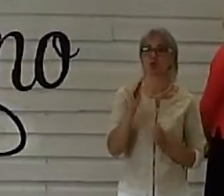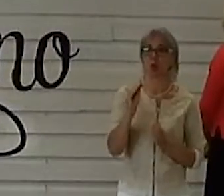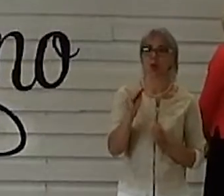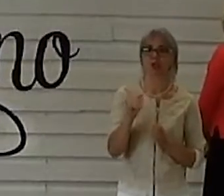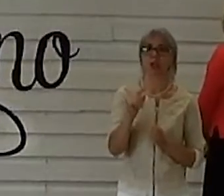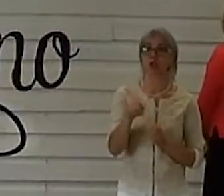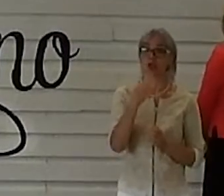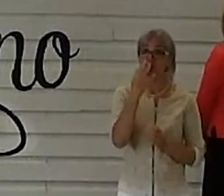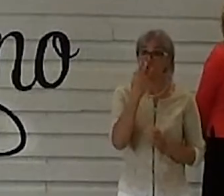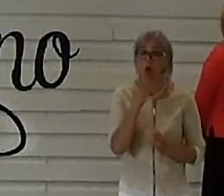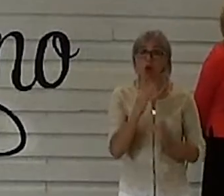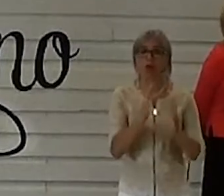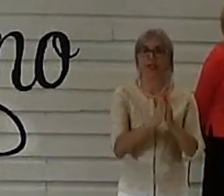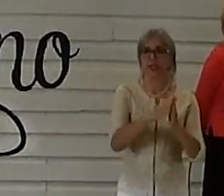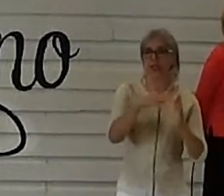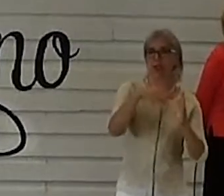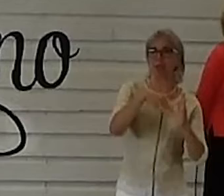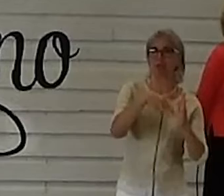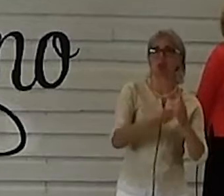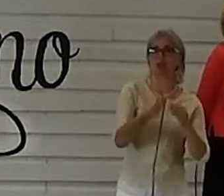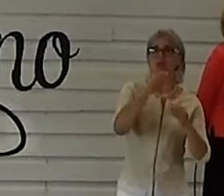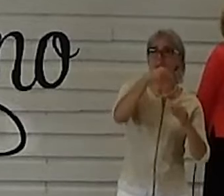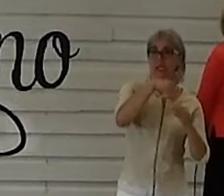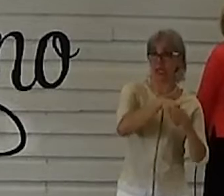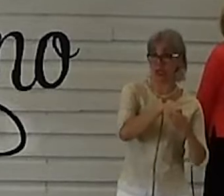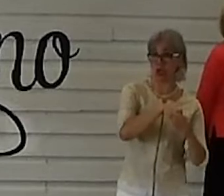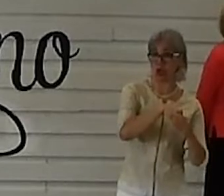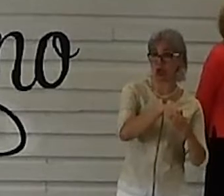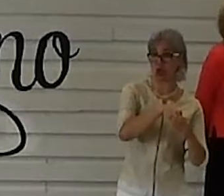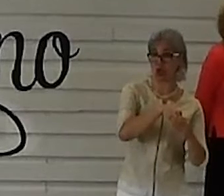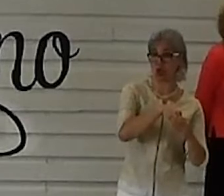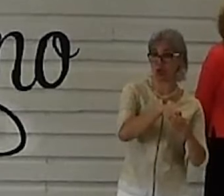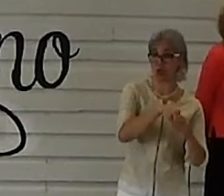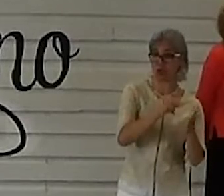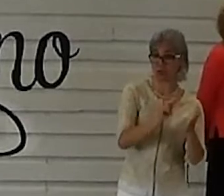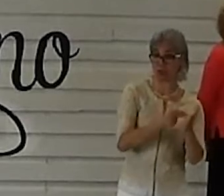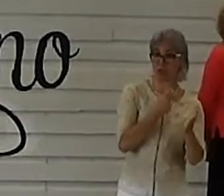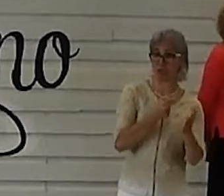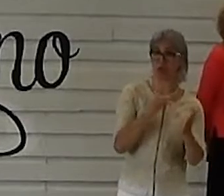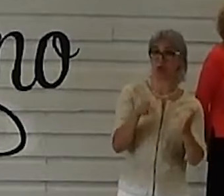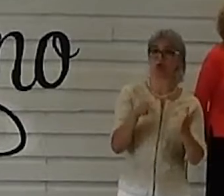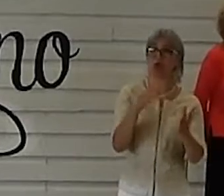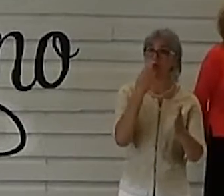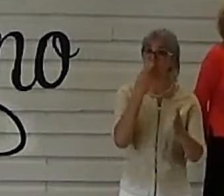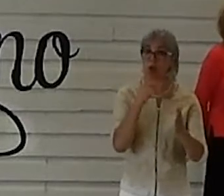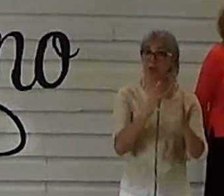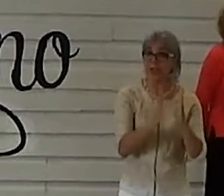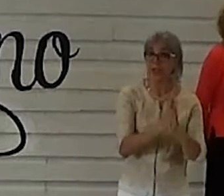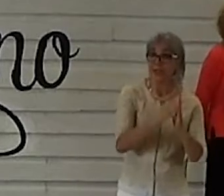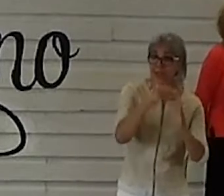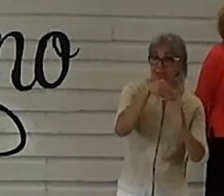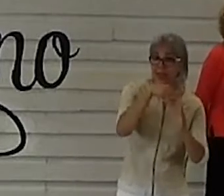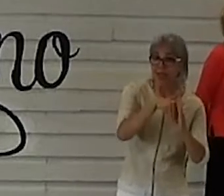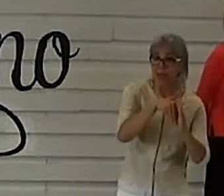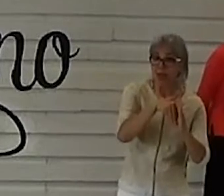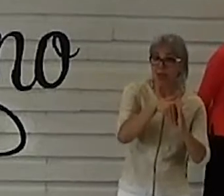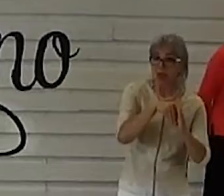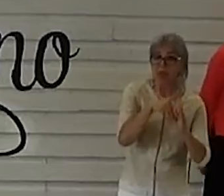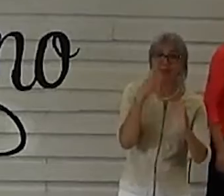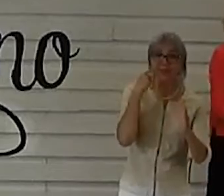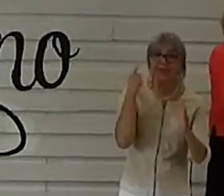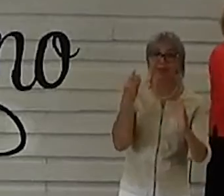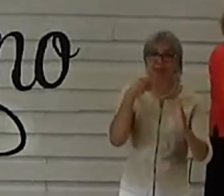della Chiesa di Marostica? Vuoi tu far parte di questa Chiesa? Sentirti anche tu parte integrante di questa